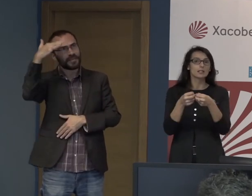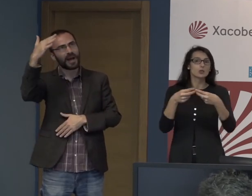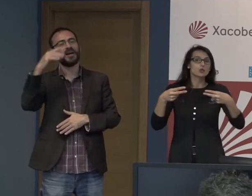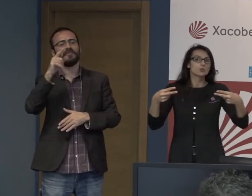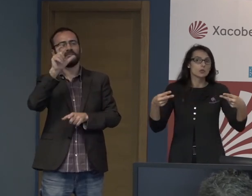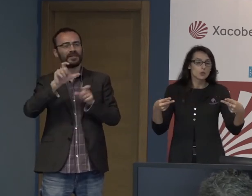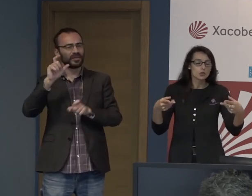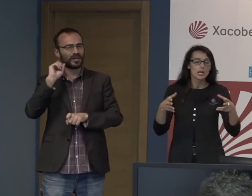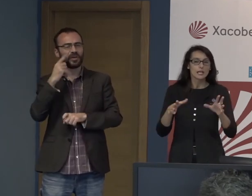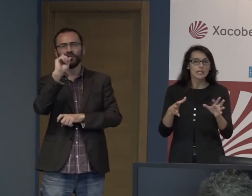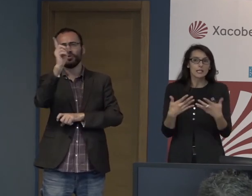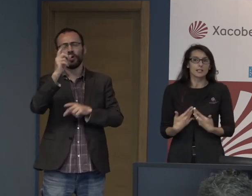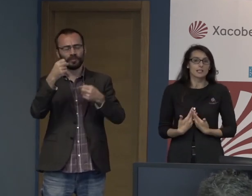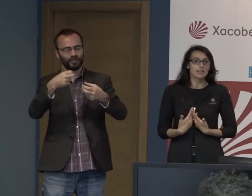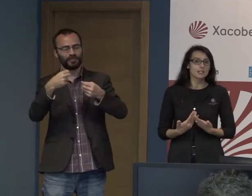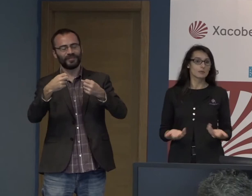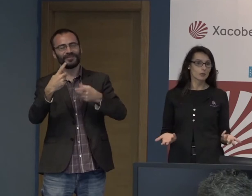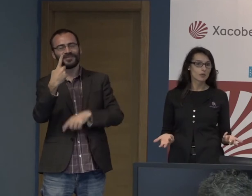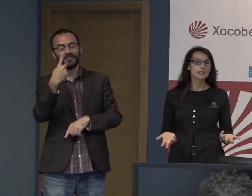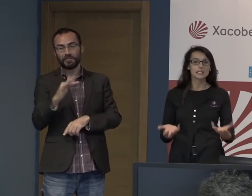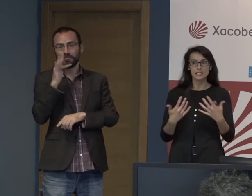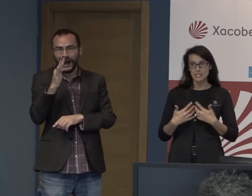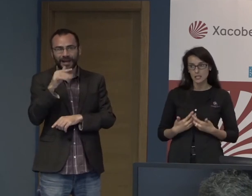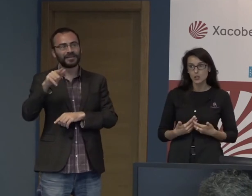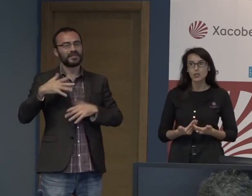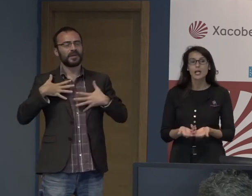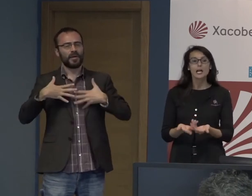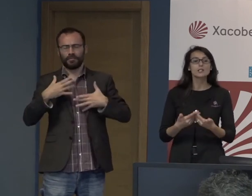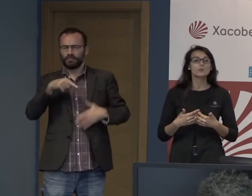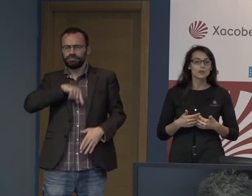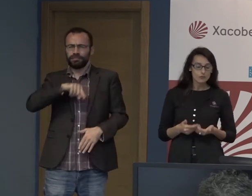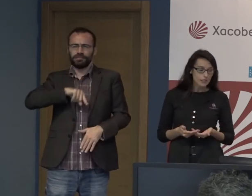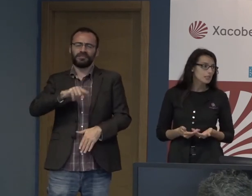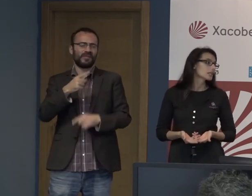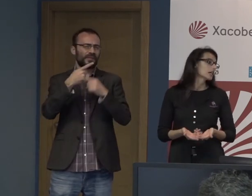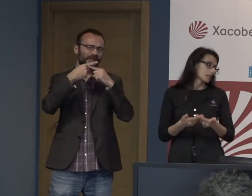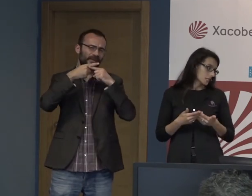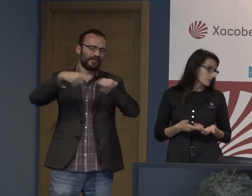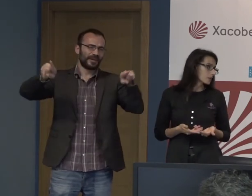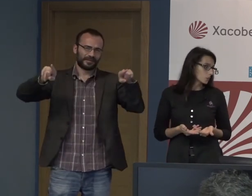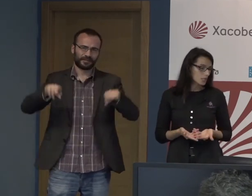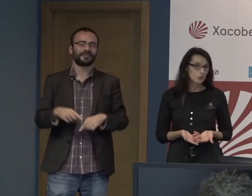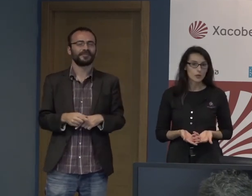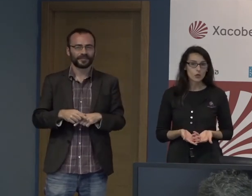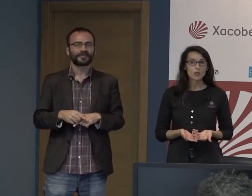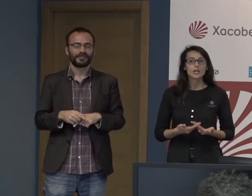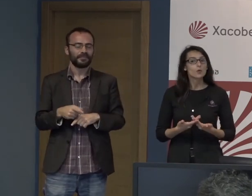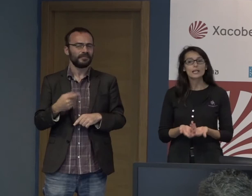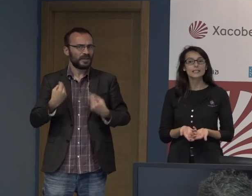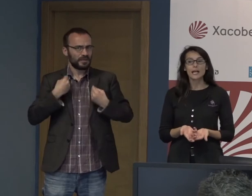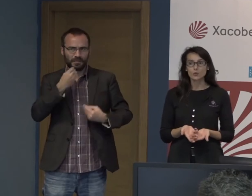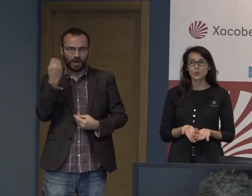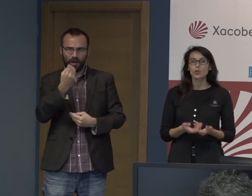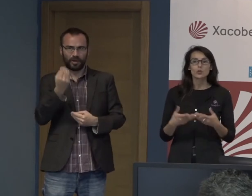imagen, leyendo los subtítulos, y que siente esas vibraciones. La sensación es muy diferente y se ve muchísimo mejor.